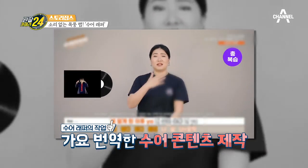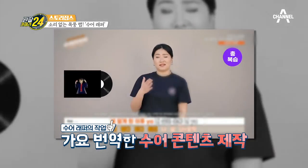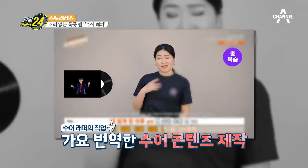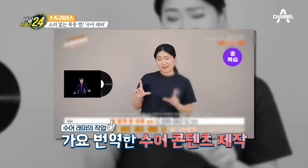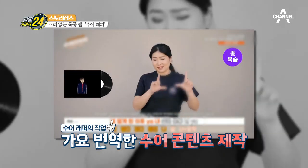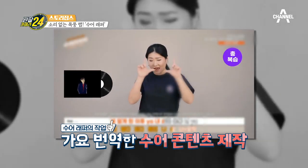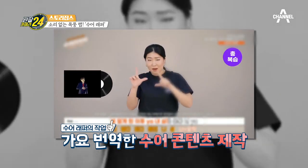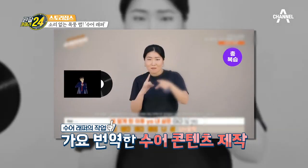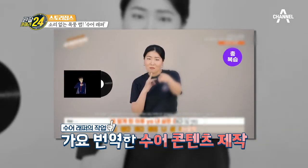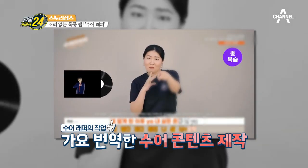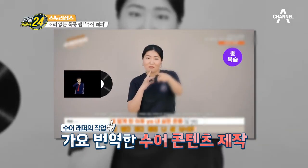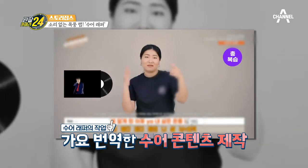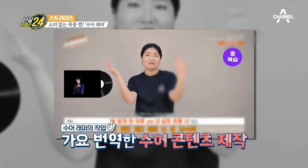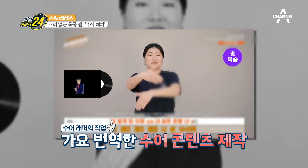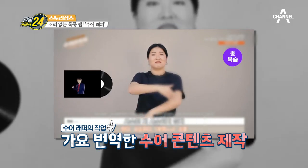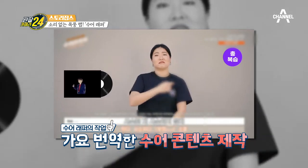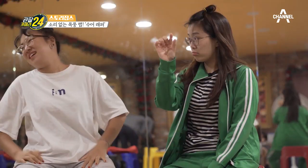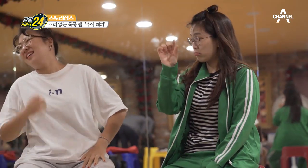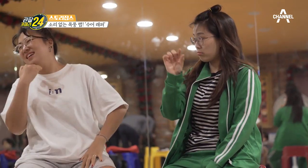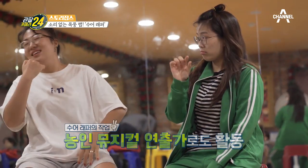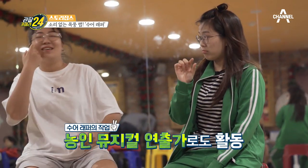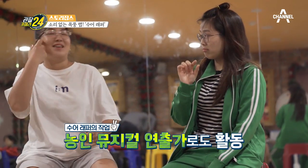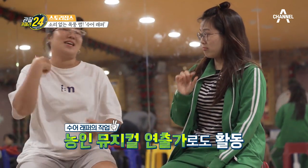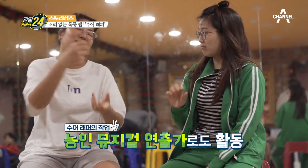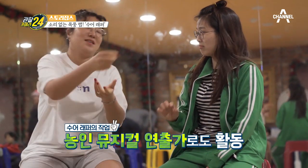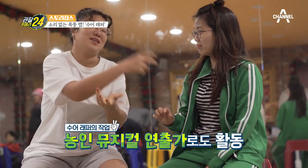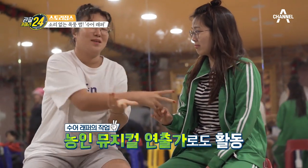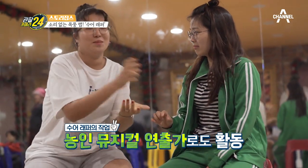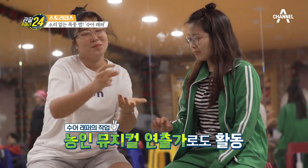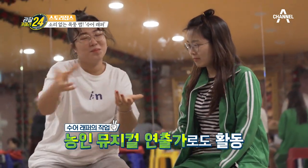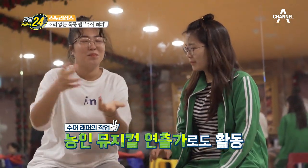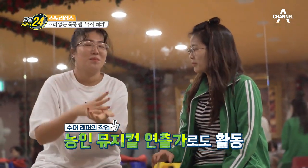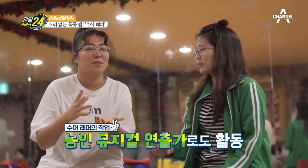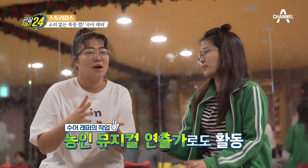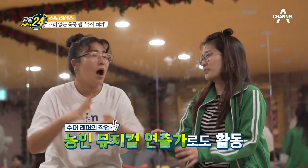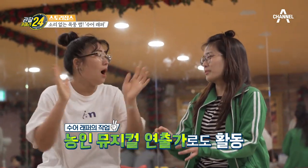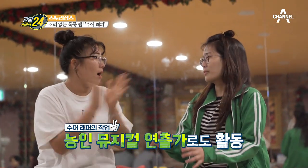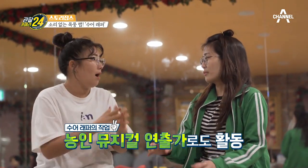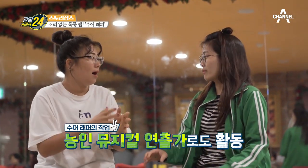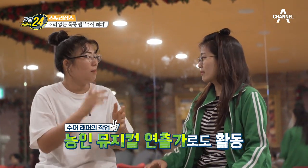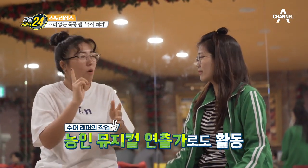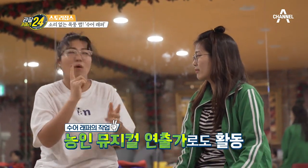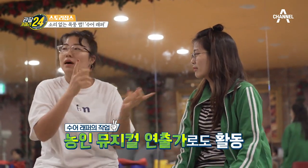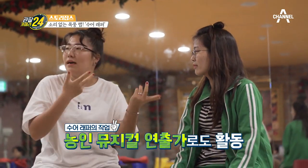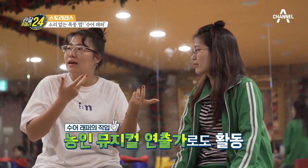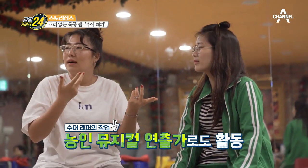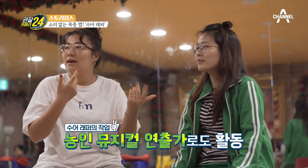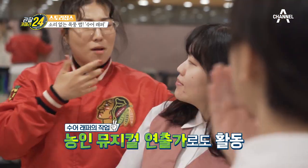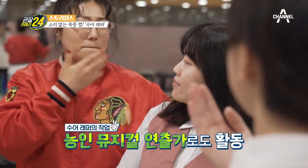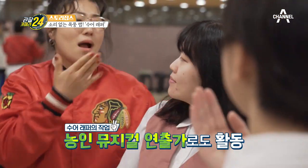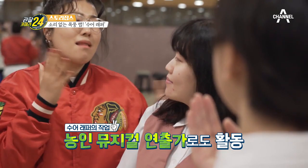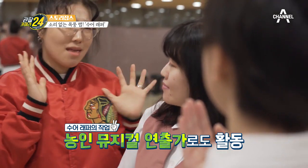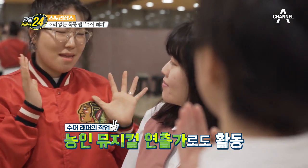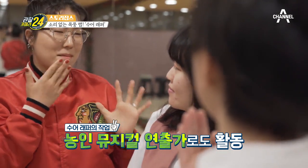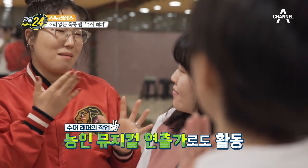가요 번역 수어 콘텐츠 제작은 물론 농인 배우들이 무대에 오르는 수어 뮤지컬 연출도 맡은 래퍼